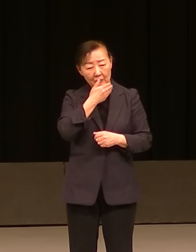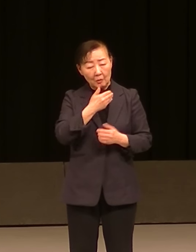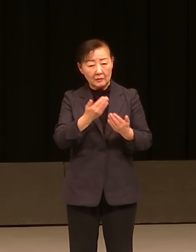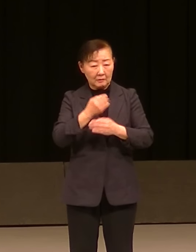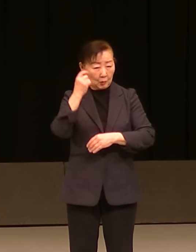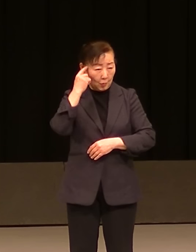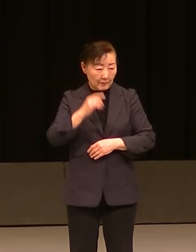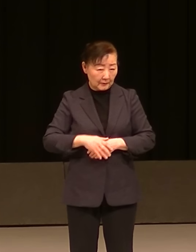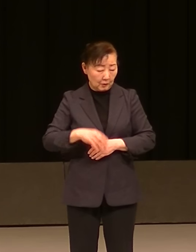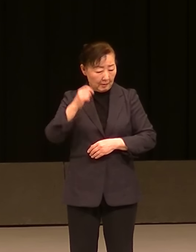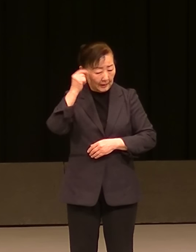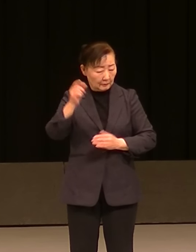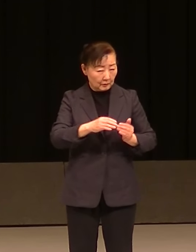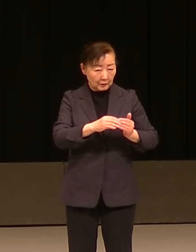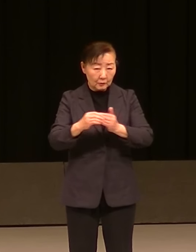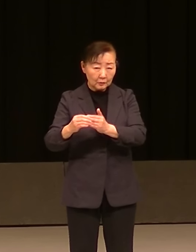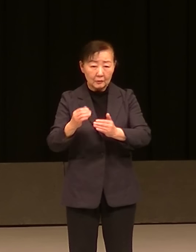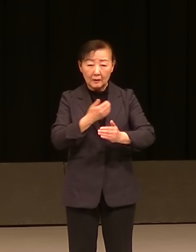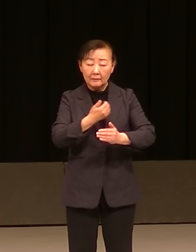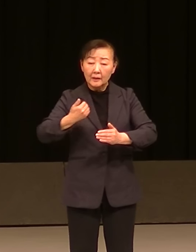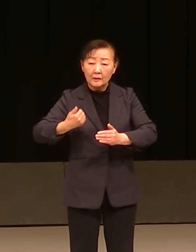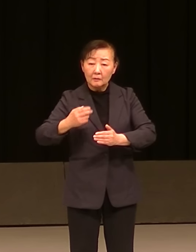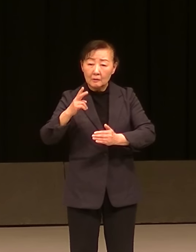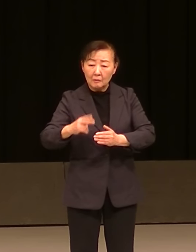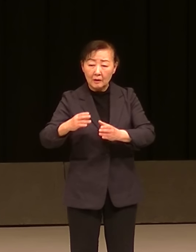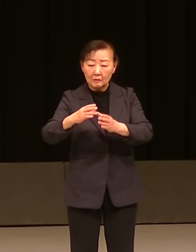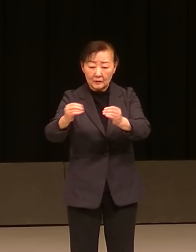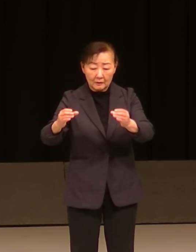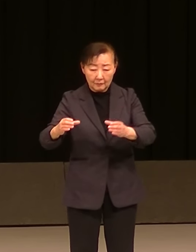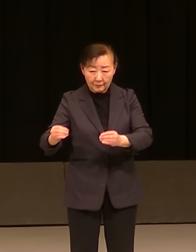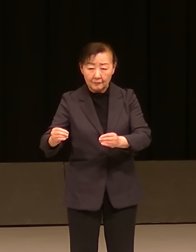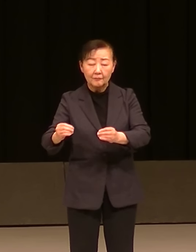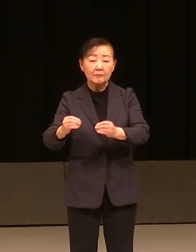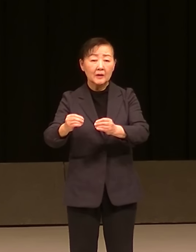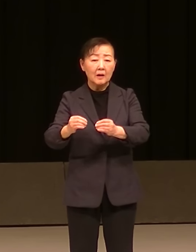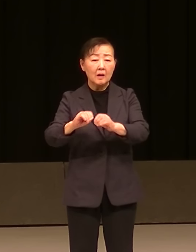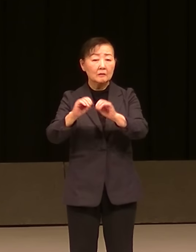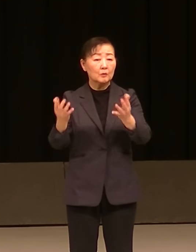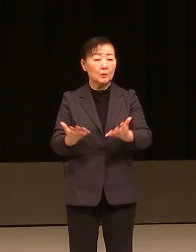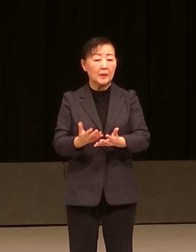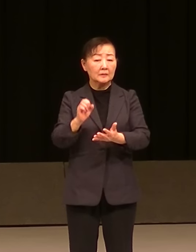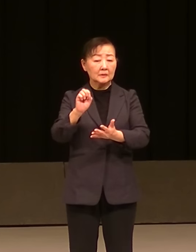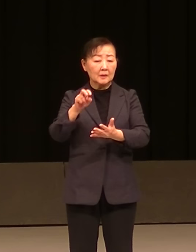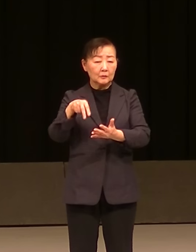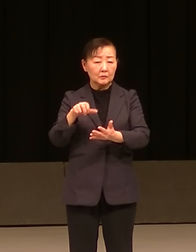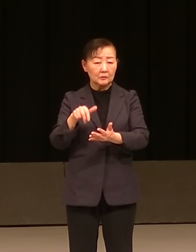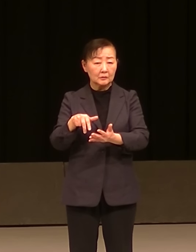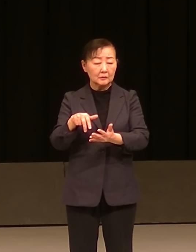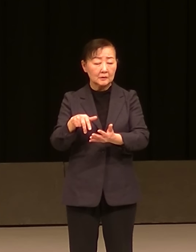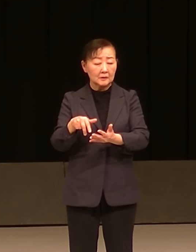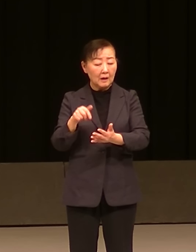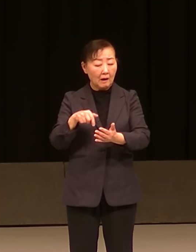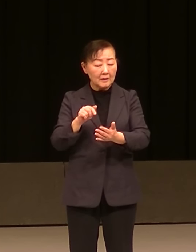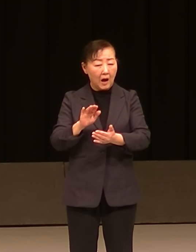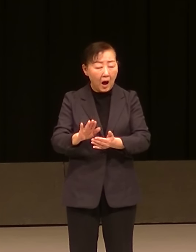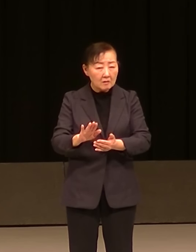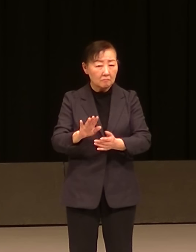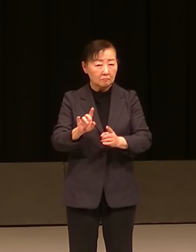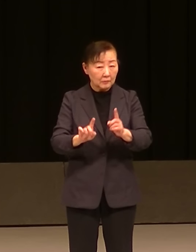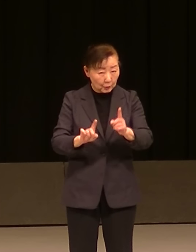それを賢くリードすることができる、国々が、このグローバルサウスの中に、出てくるかということですけ